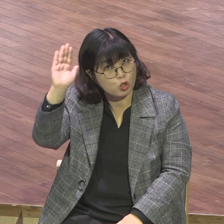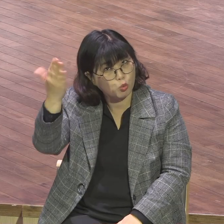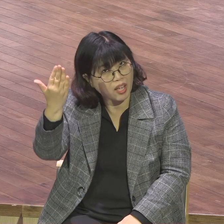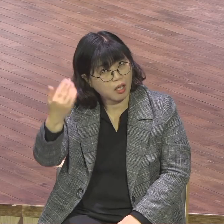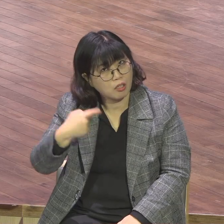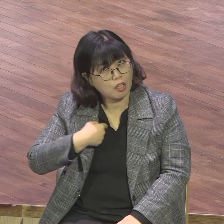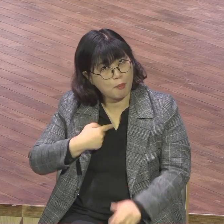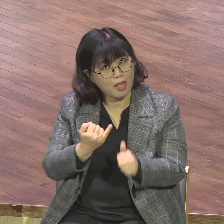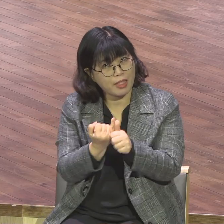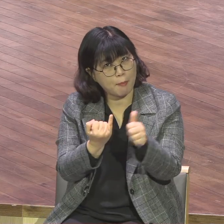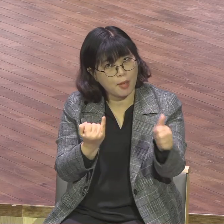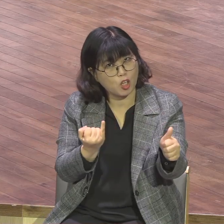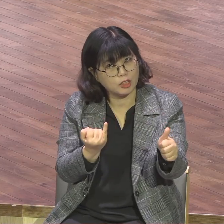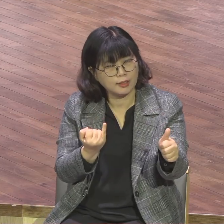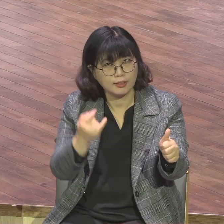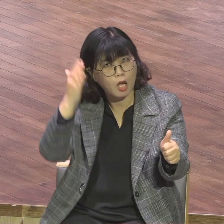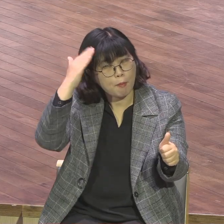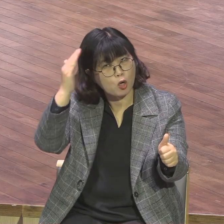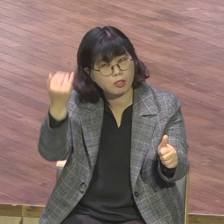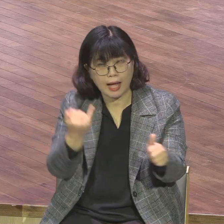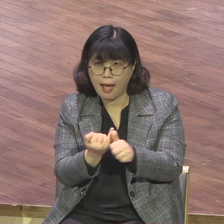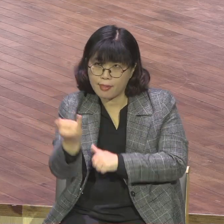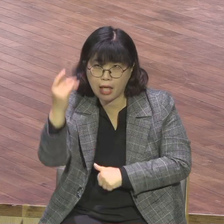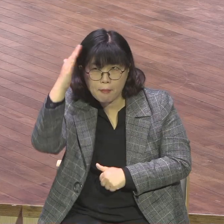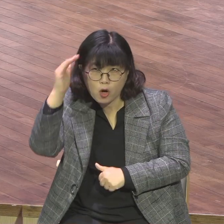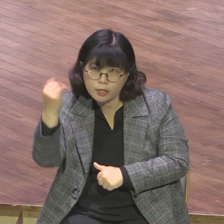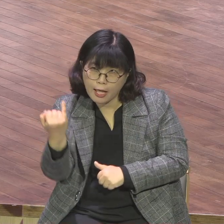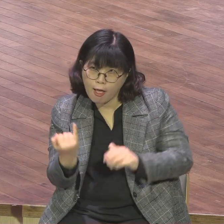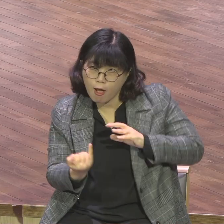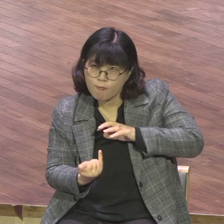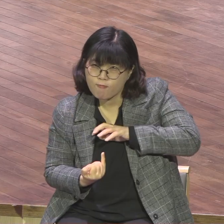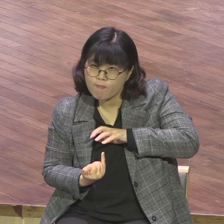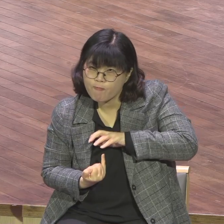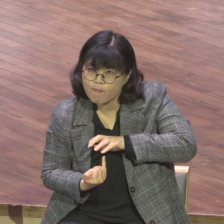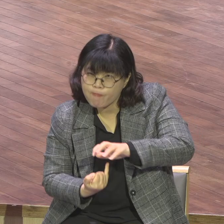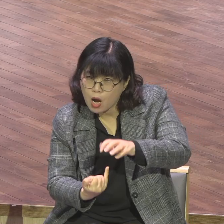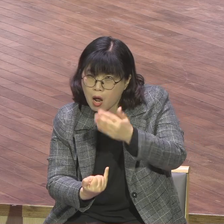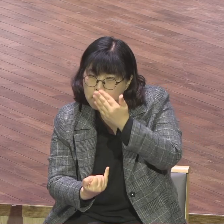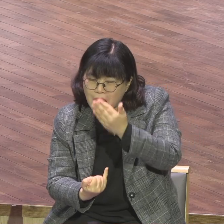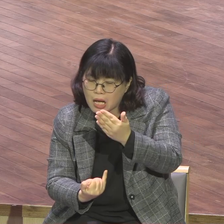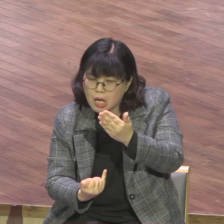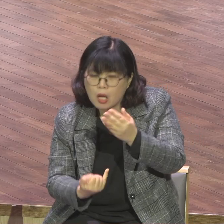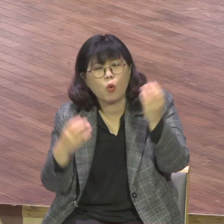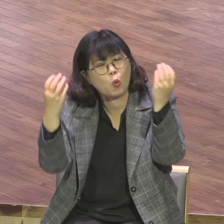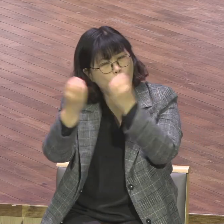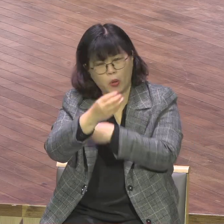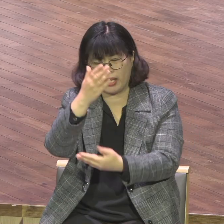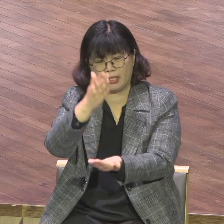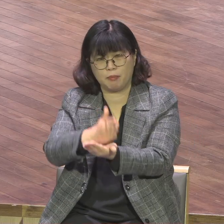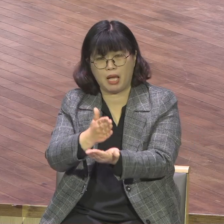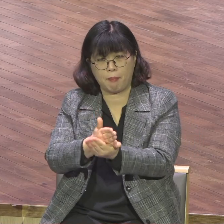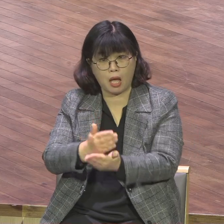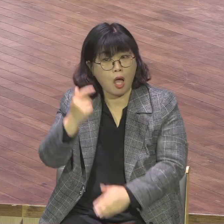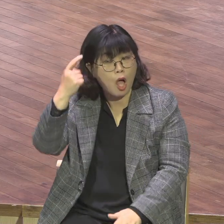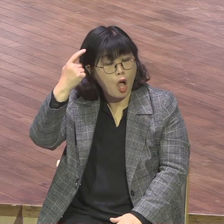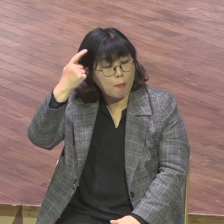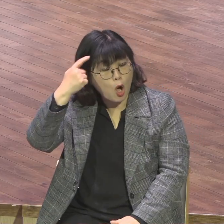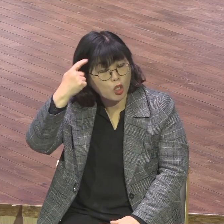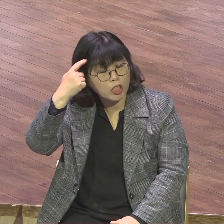아니에요. 지배하라는 말이 아니에요. 머리의 핵심 역할이 뭐냐? 바로 이해와 수용이에요.